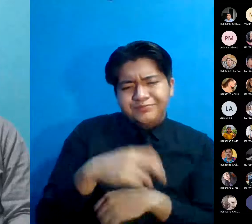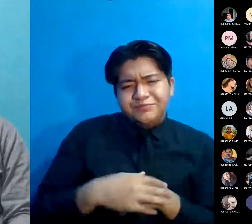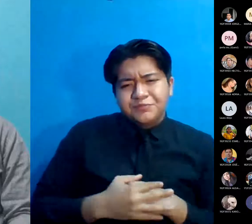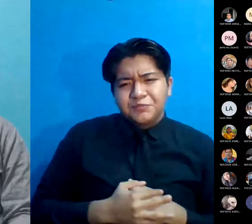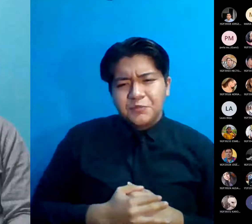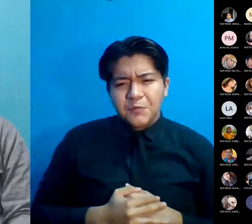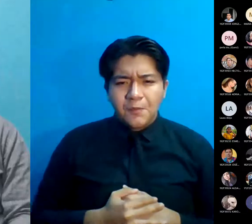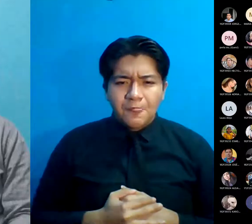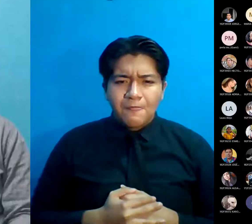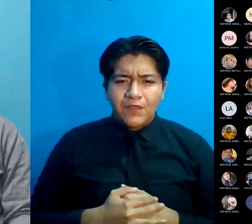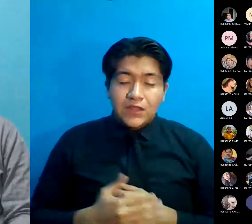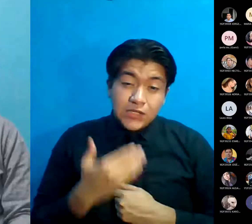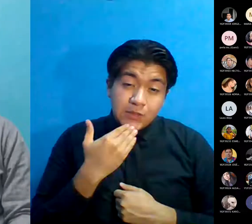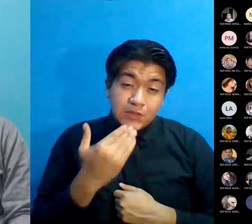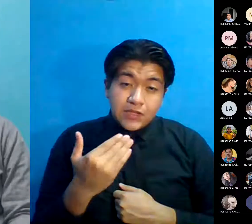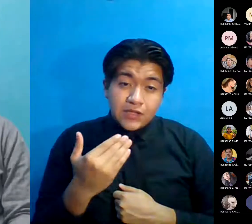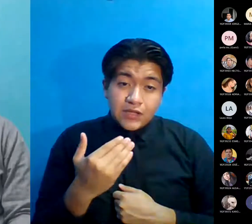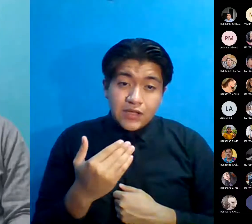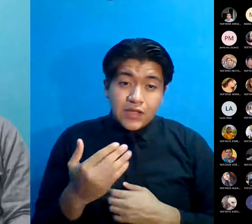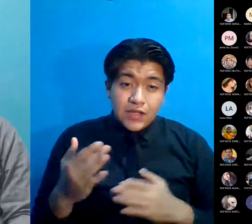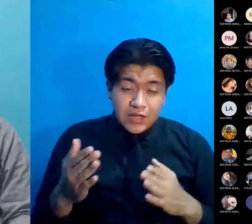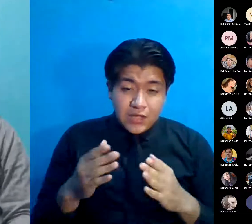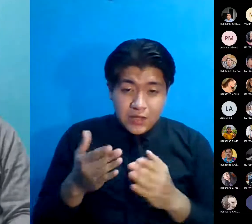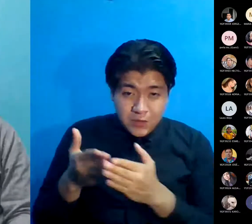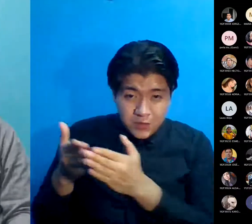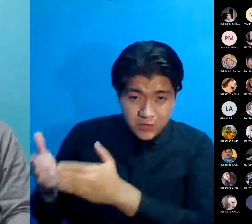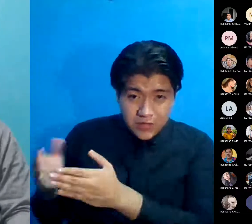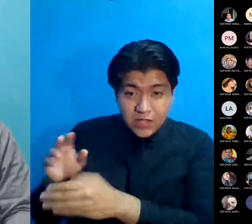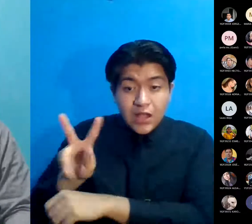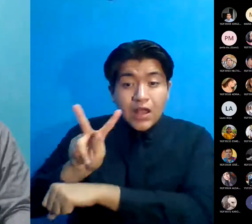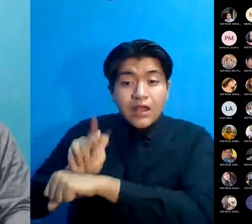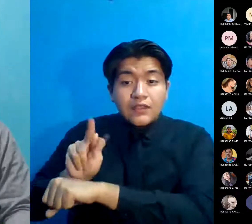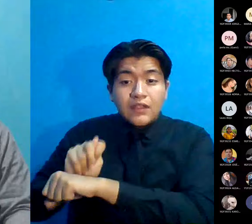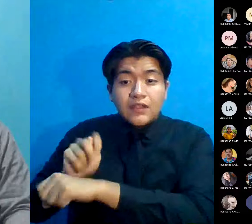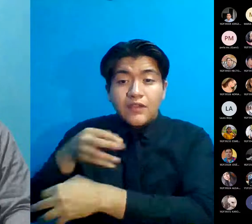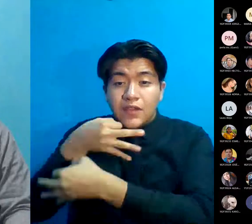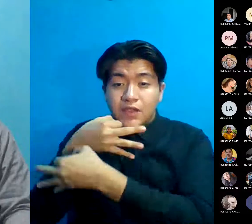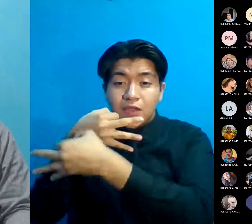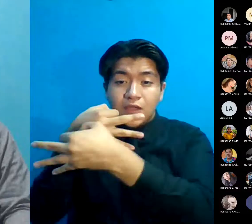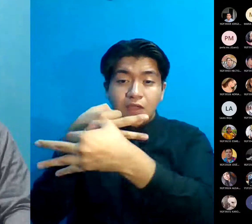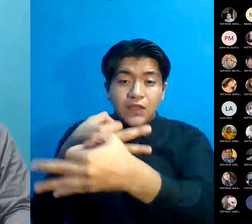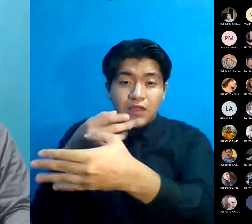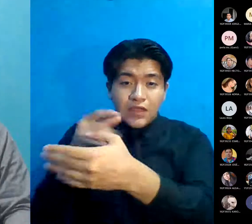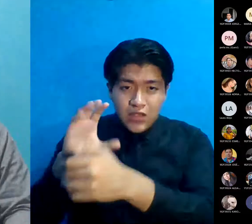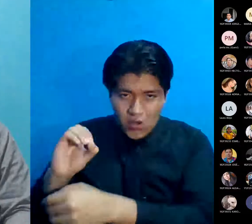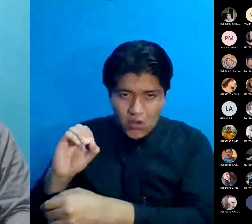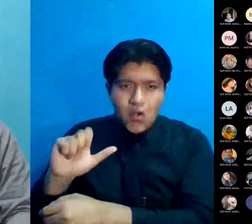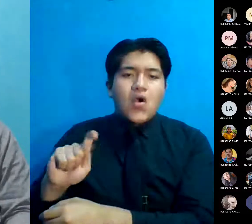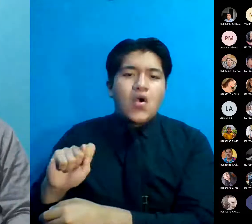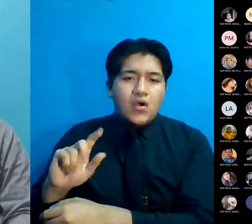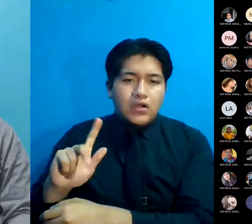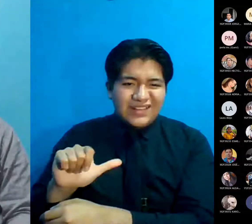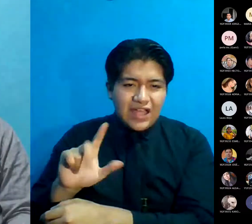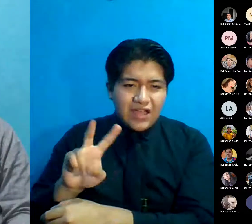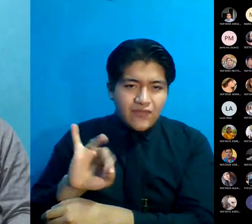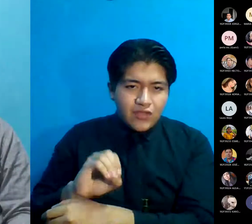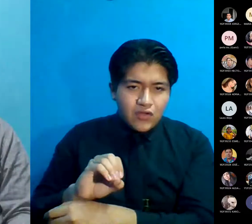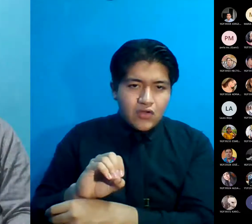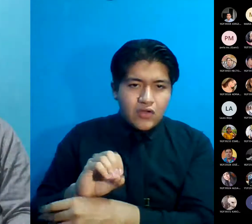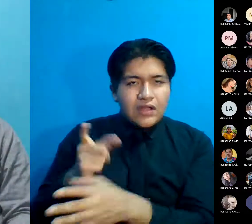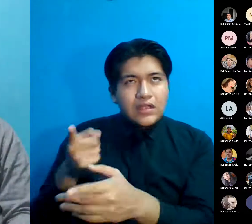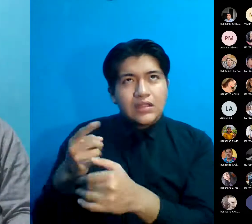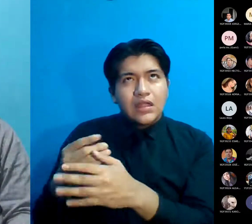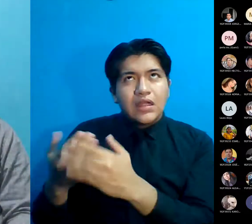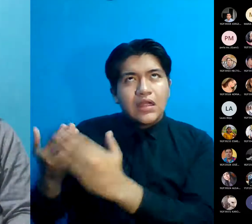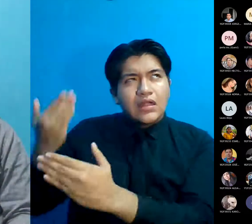bueno, entonces el primer noticiero para sordos del mundo estuvo a cargo del profesor Octavio Herrera. Se empezó a transmitir el 1 de